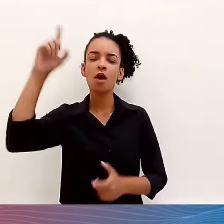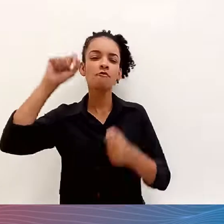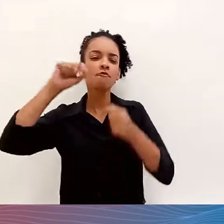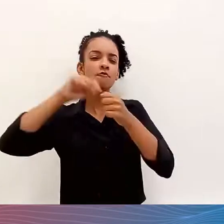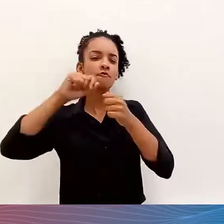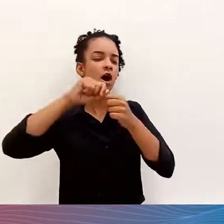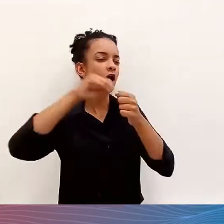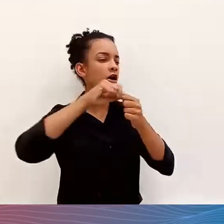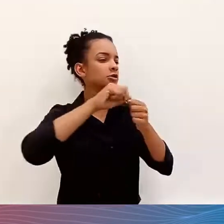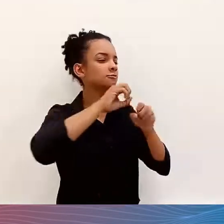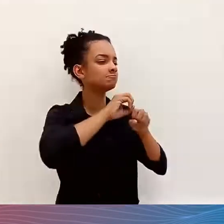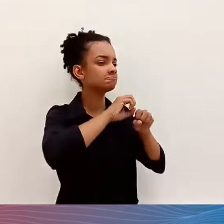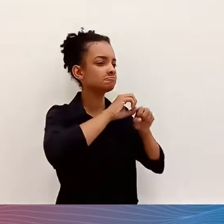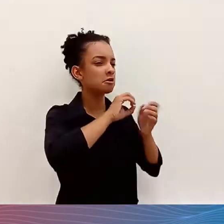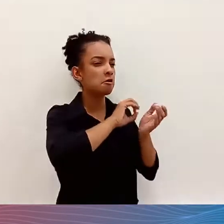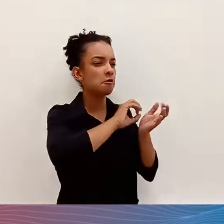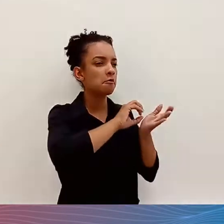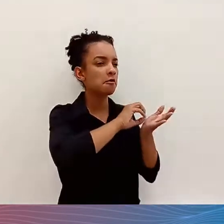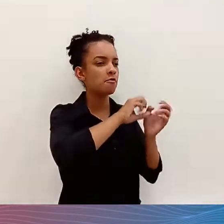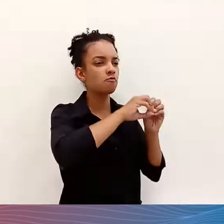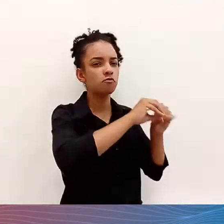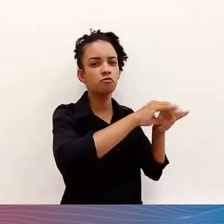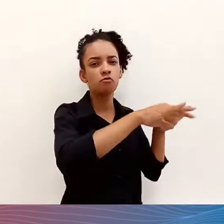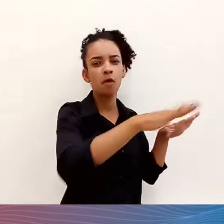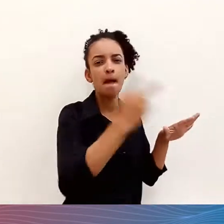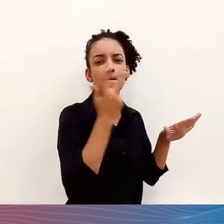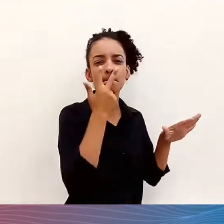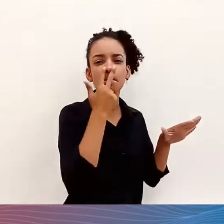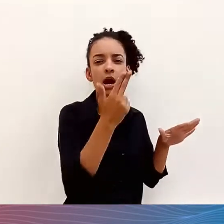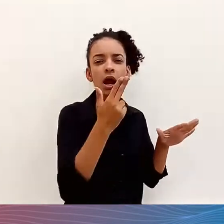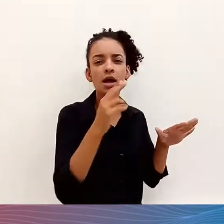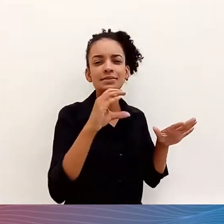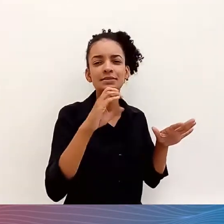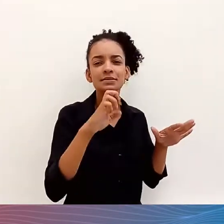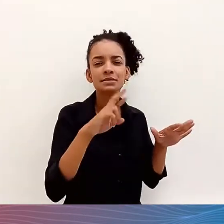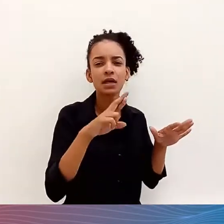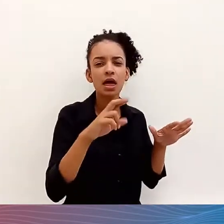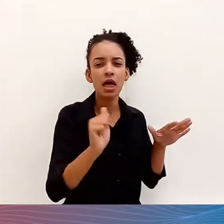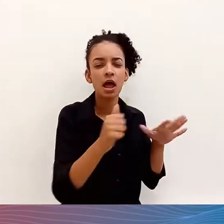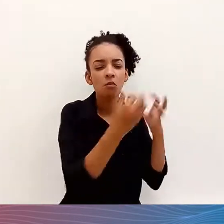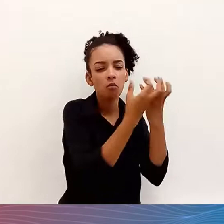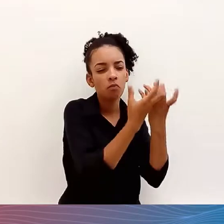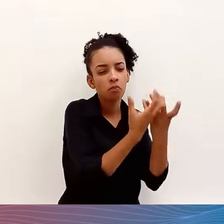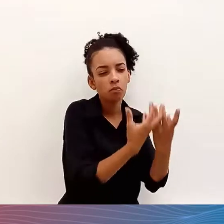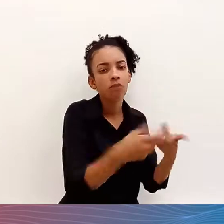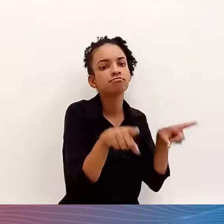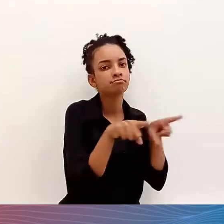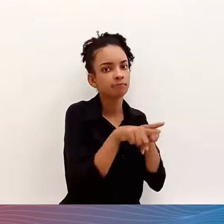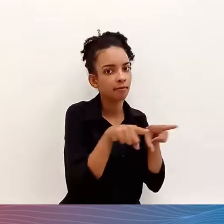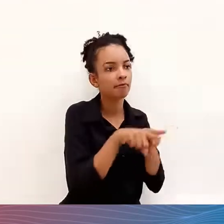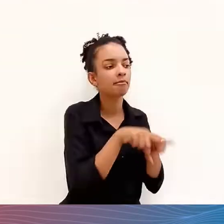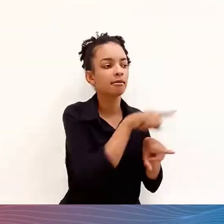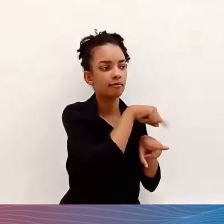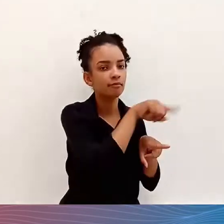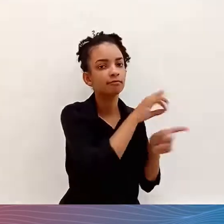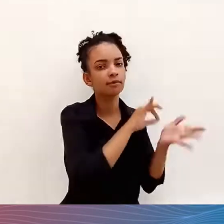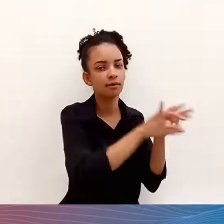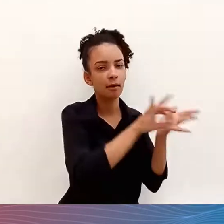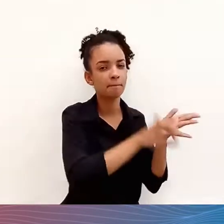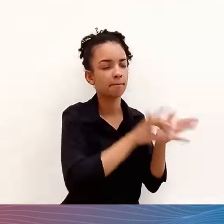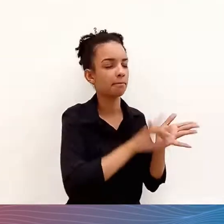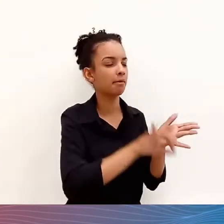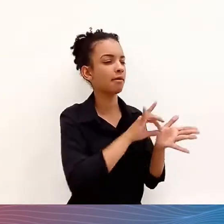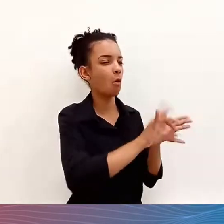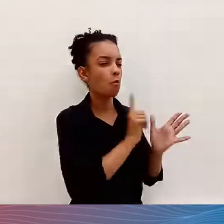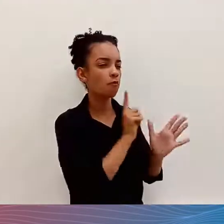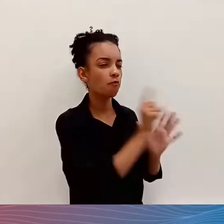ante o fogo, assim à presença de Deus perecem os iníquos. Por isso, irmãos, não